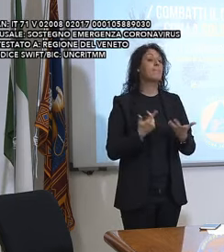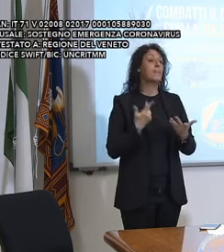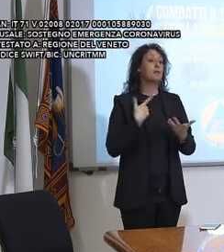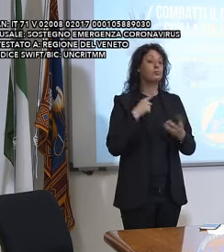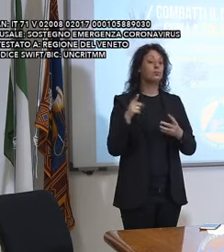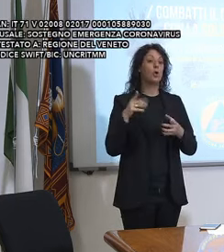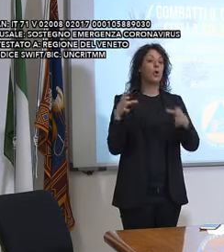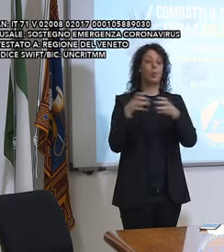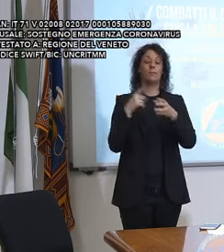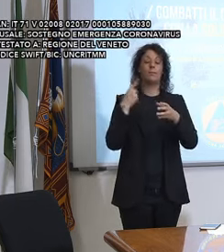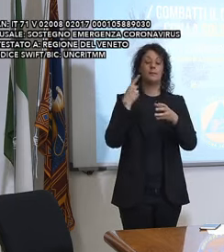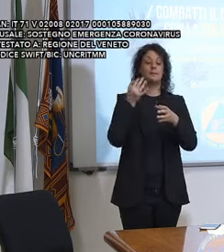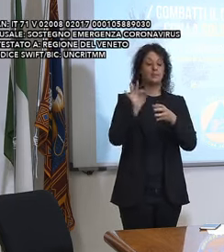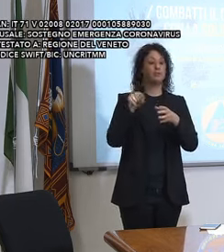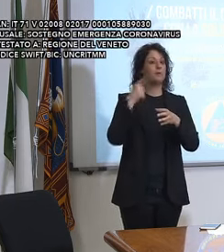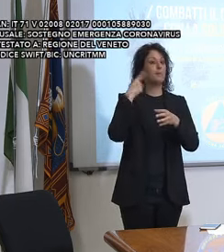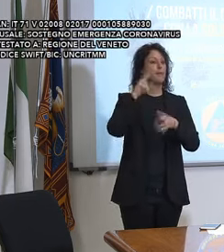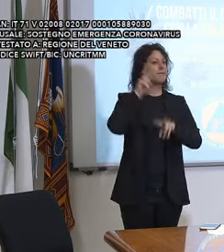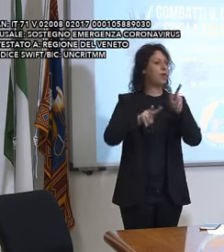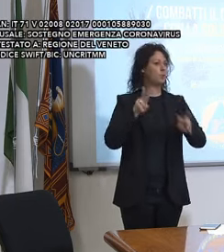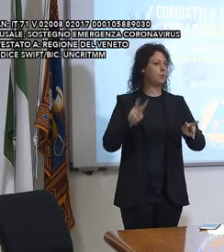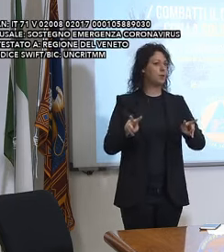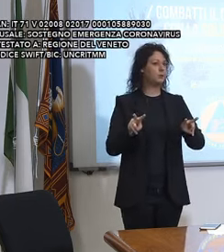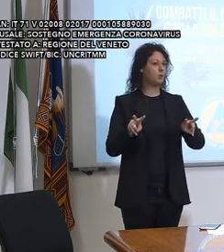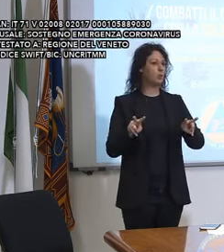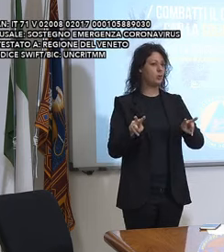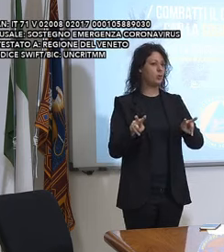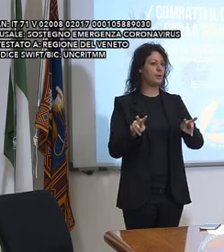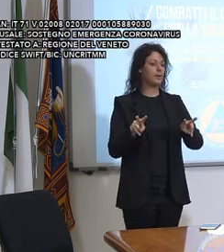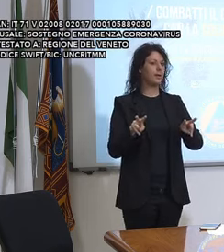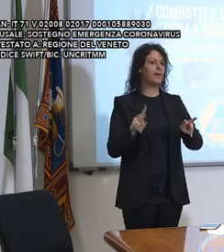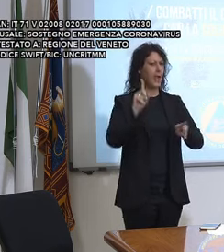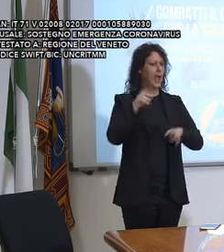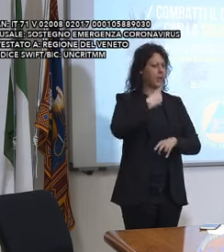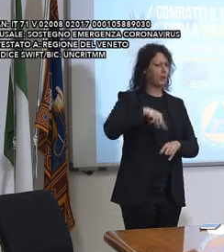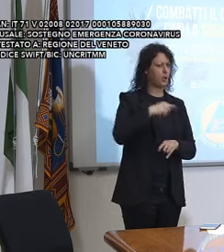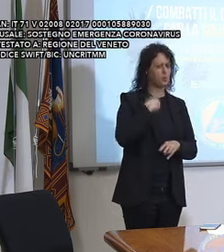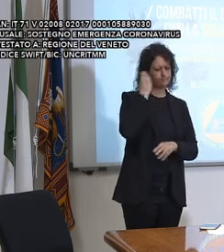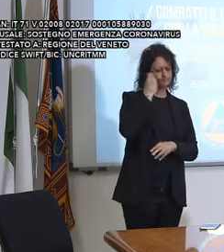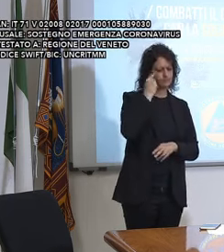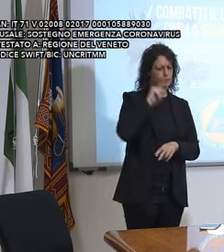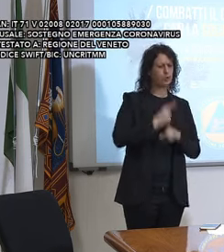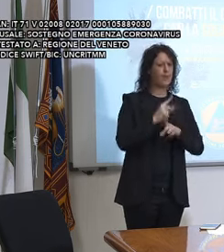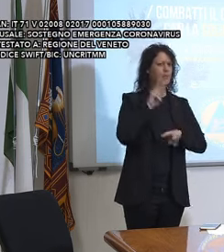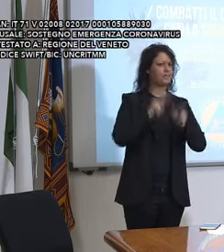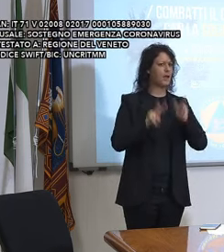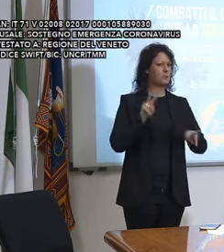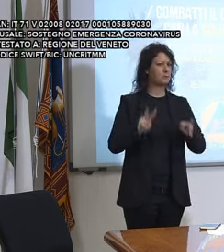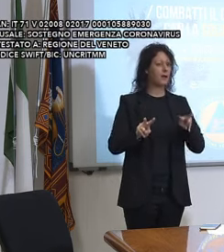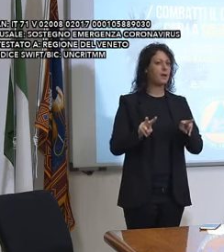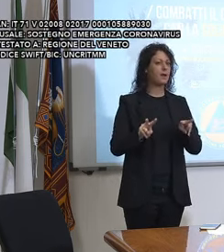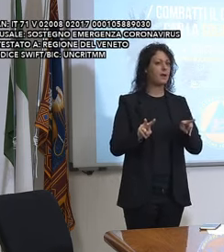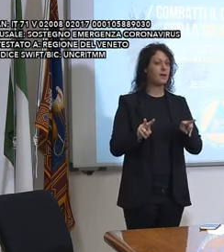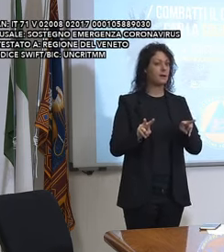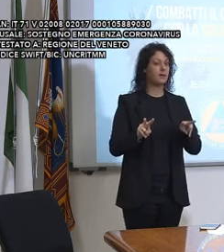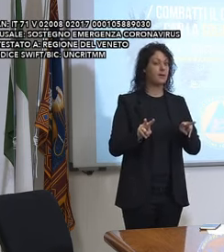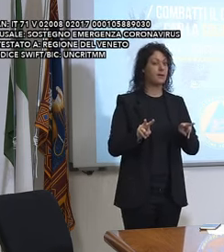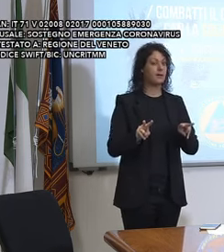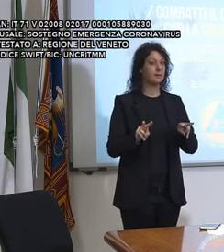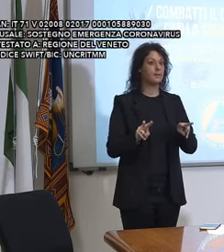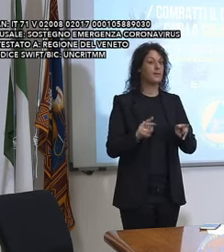certificheranno, che valuteranno, anche noi faremo le nostre considerazioni, le nostre valutazioni, insomma anche in un'ottica